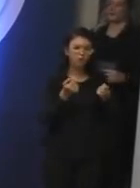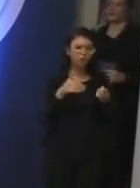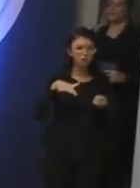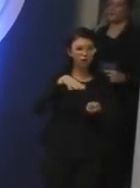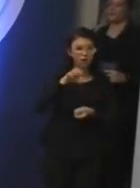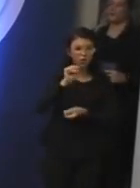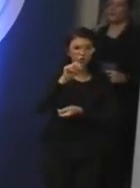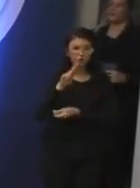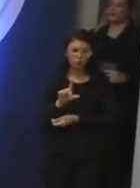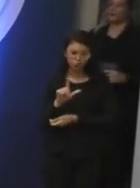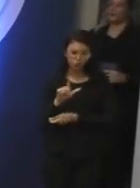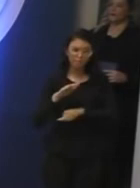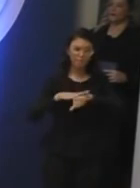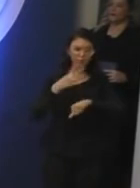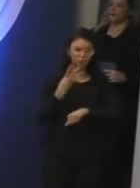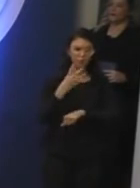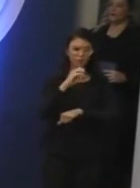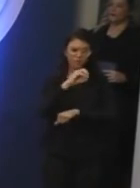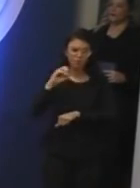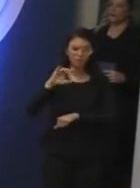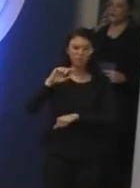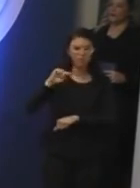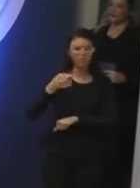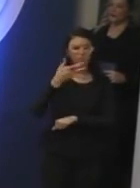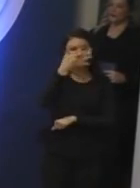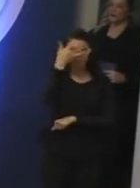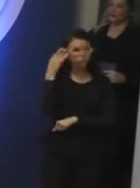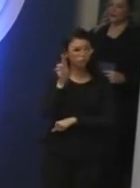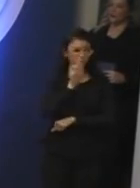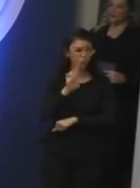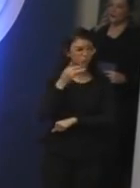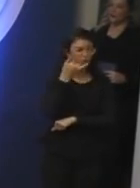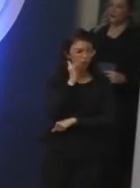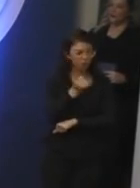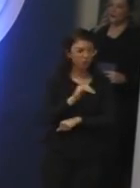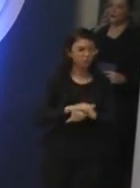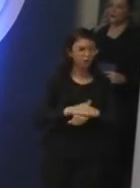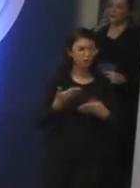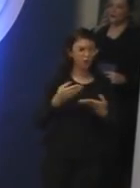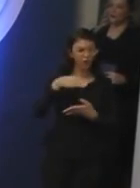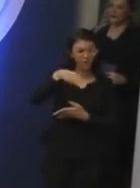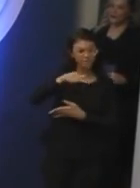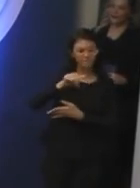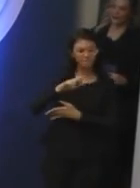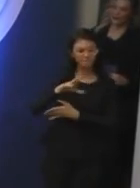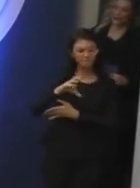consumidoras, convidamos o presidente da Abrade, Marcos Aurélio Madureira.